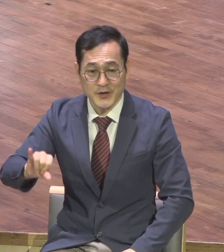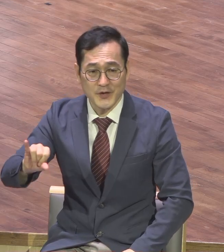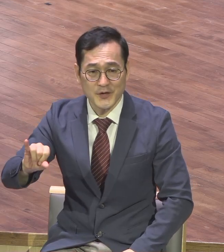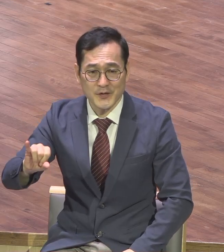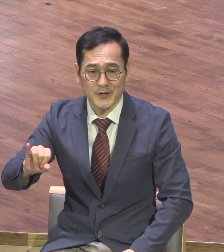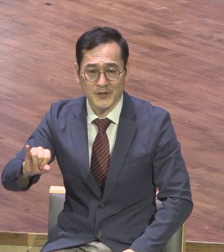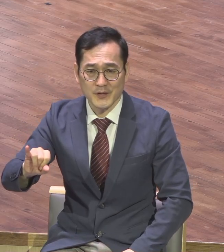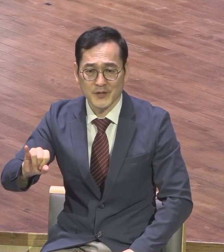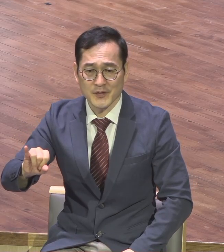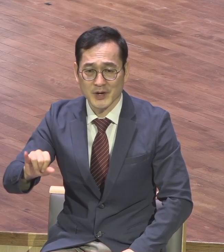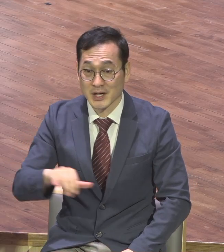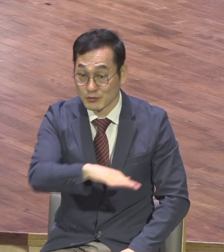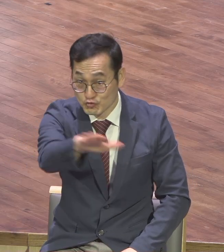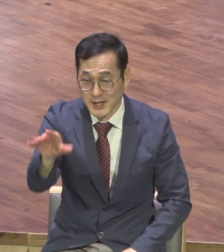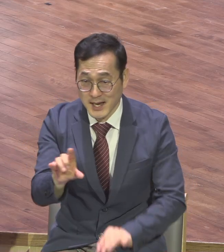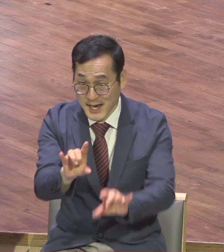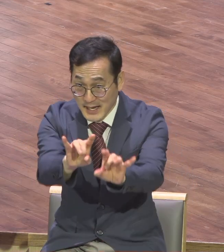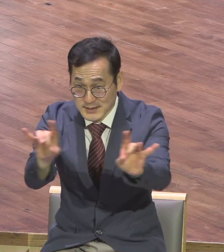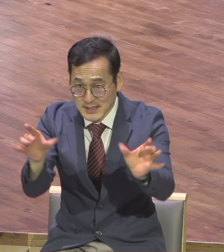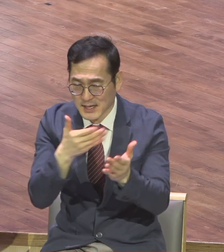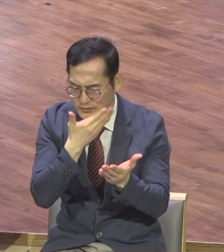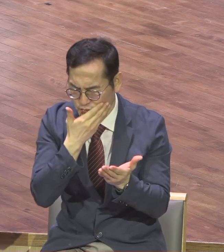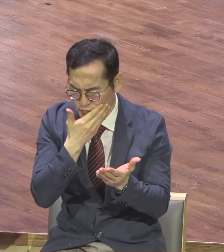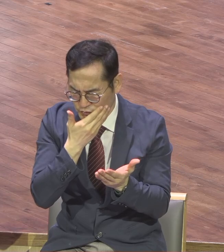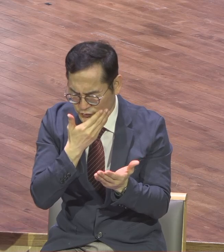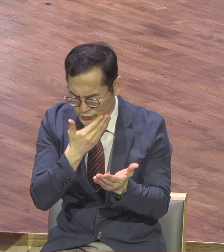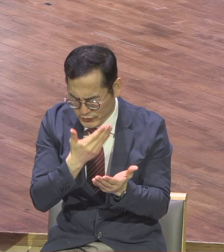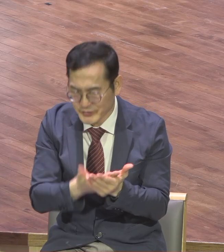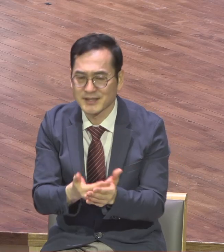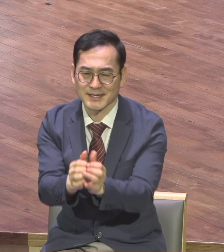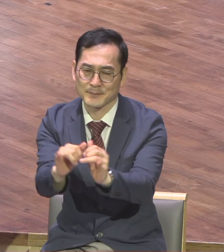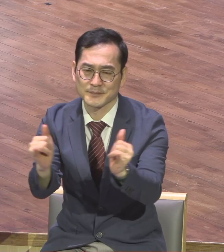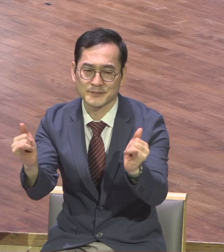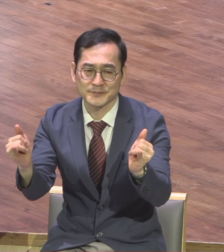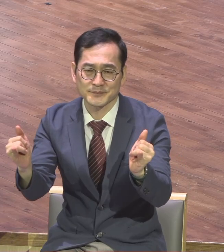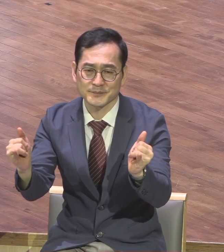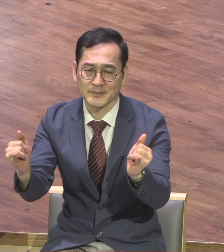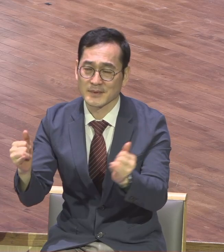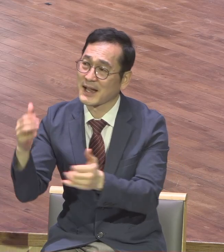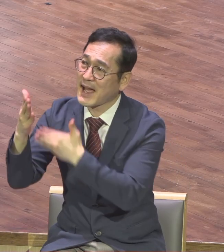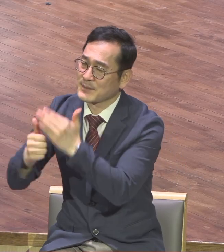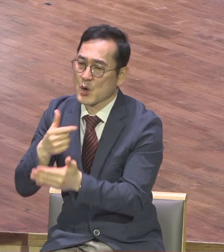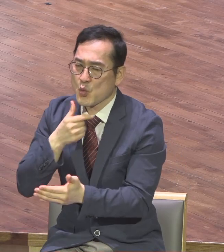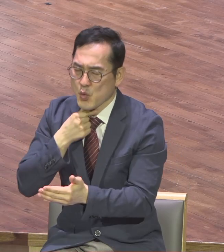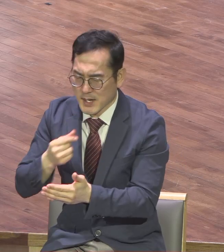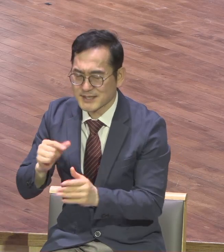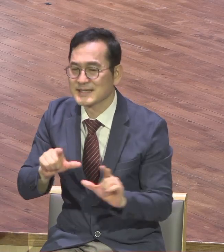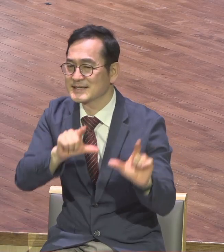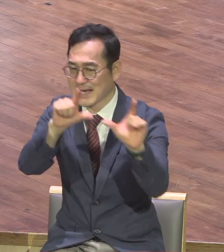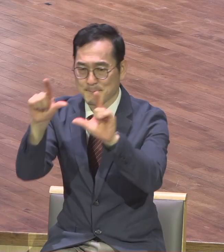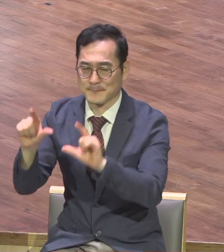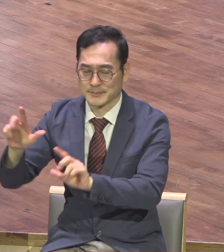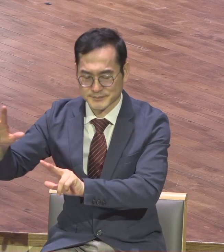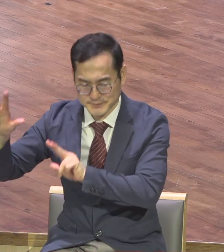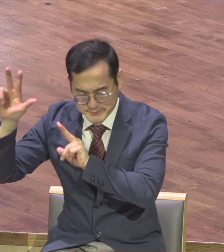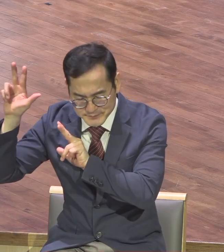얼마나 소중한 존재인지를 깨닫고 하나님이 원하시는 삶을 살아야 이제는